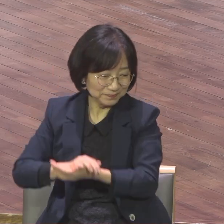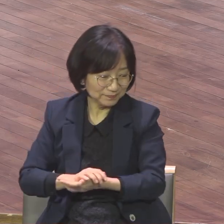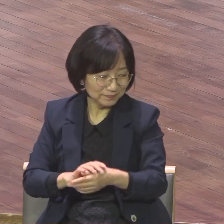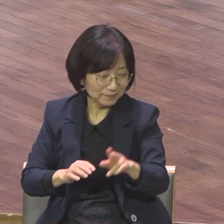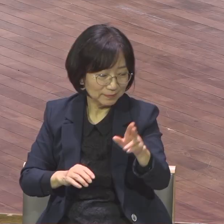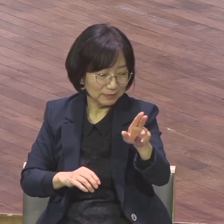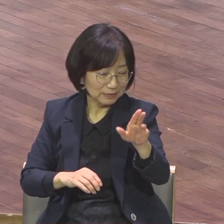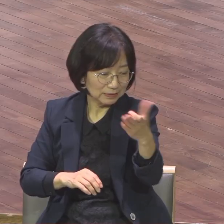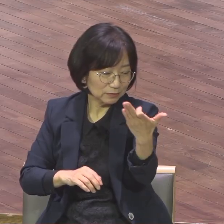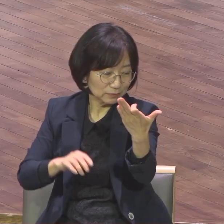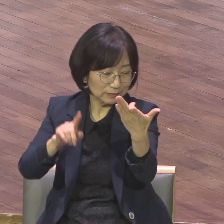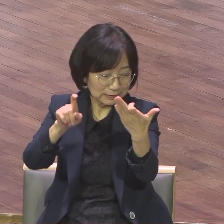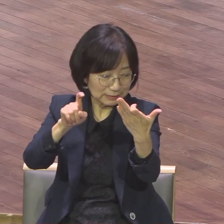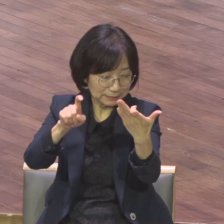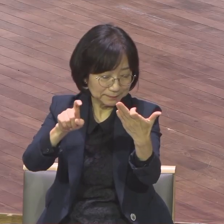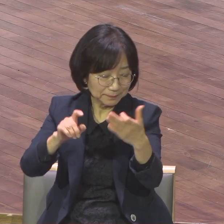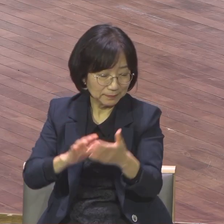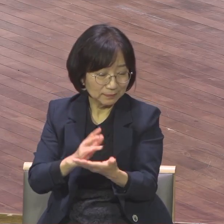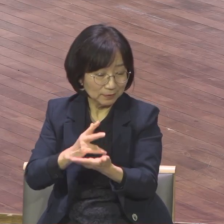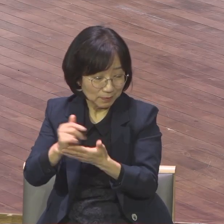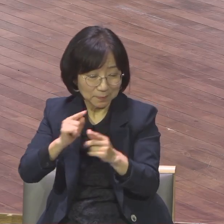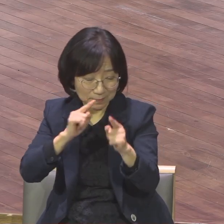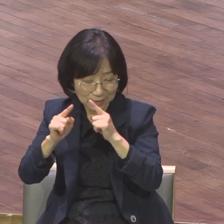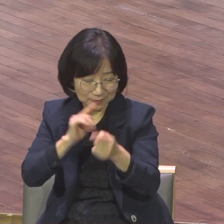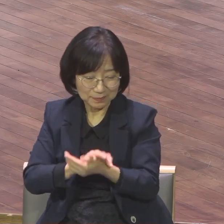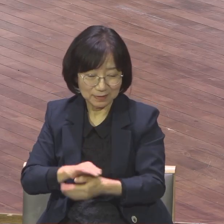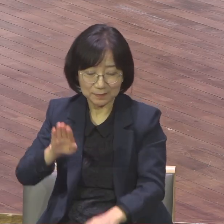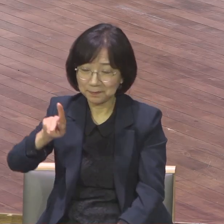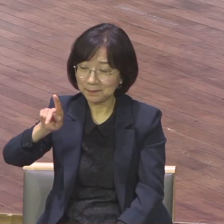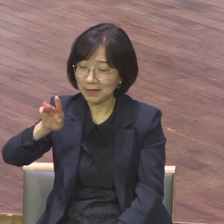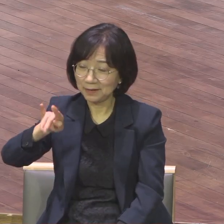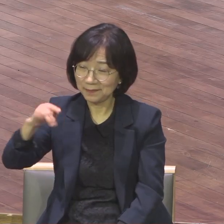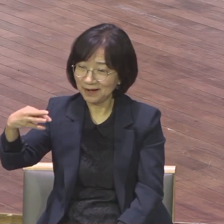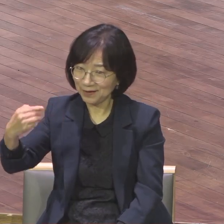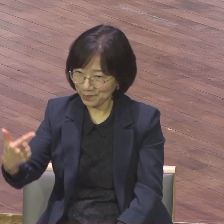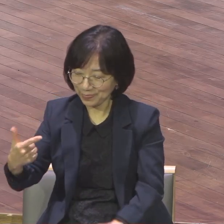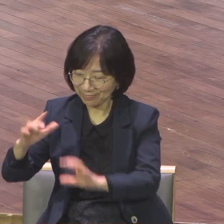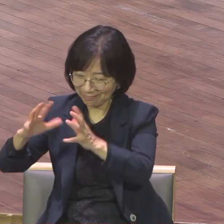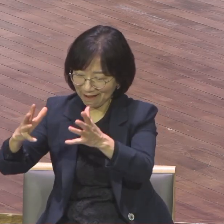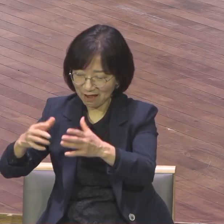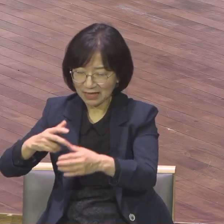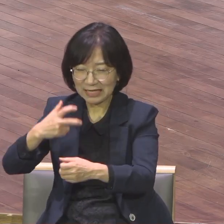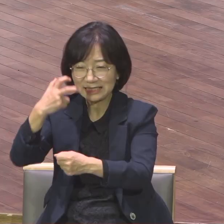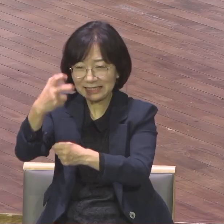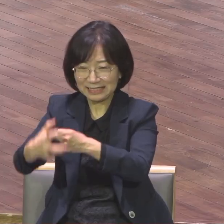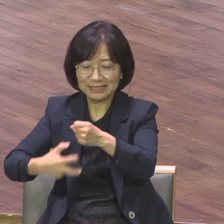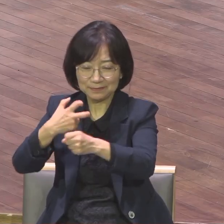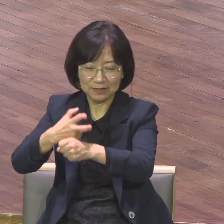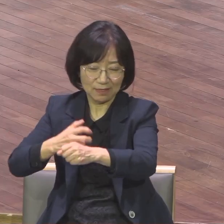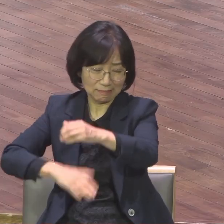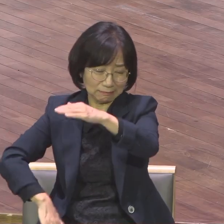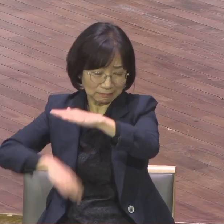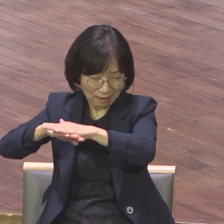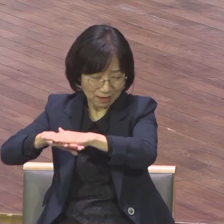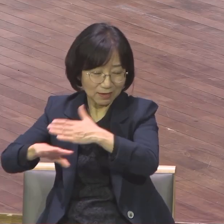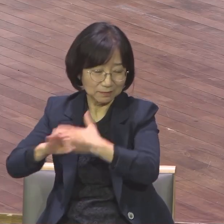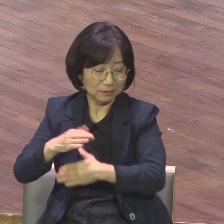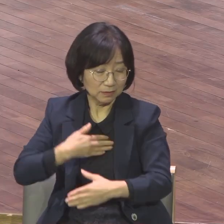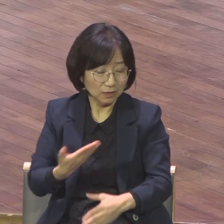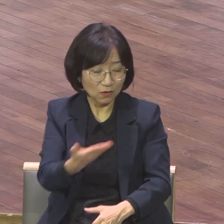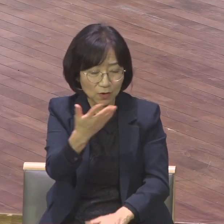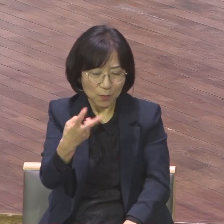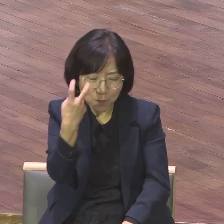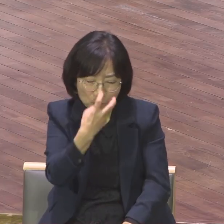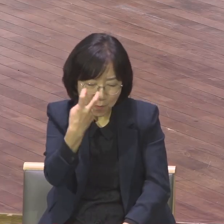같이 말씀하시니라. 바벨론에서 70년이 차면 내가 너희를 돌보고 나의 선한